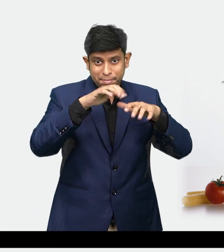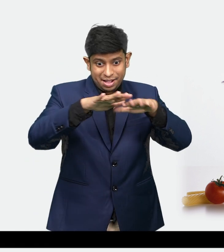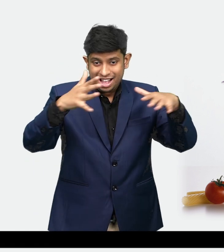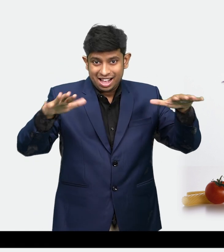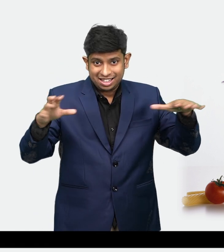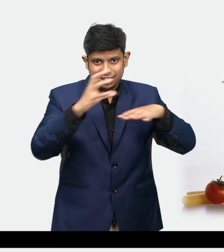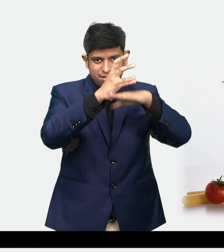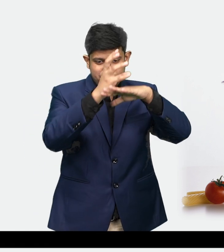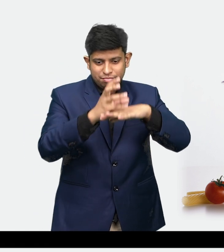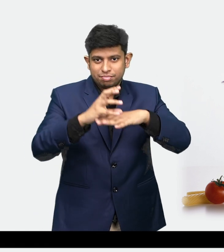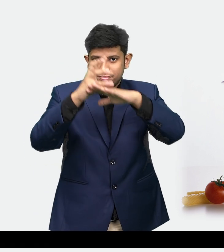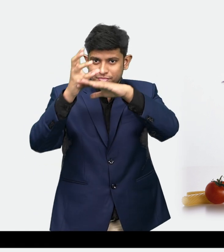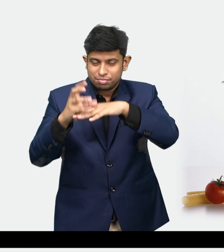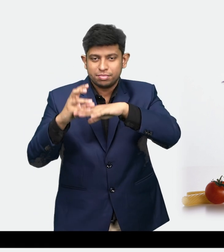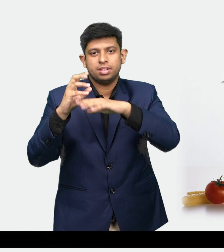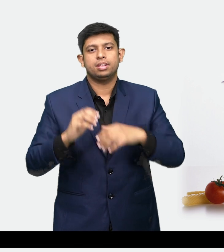ತೇಲುವ,